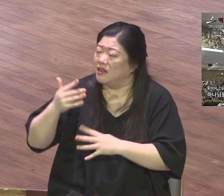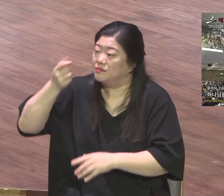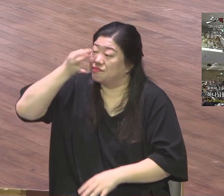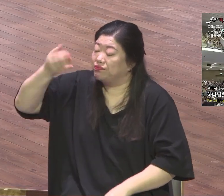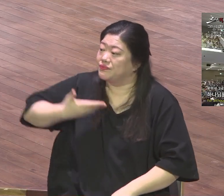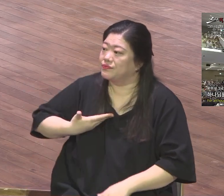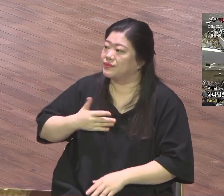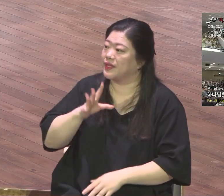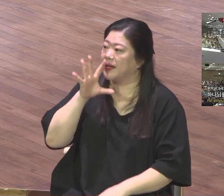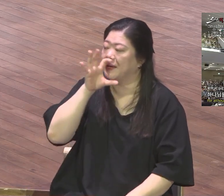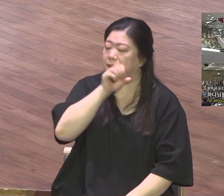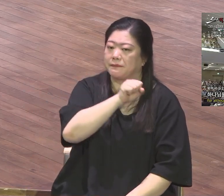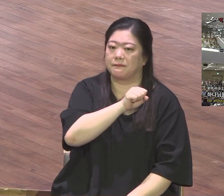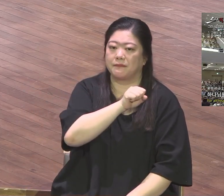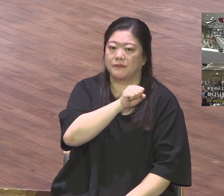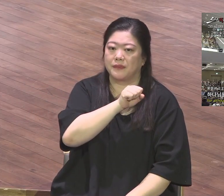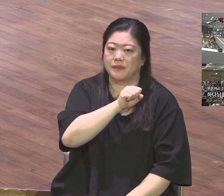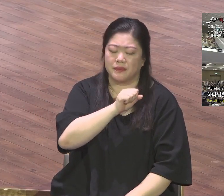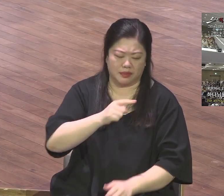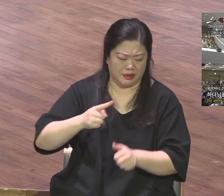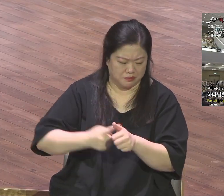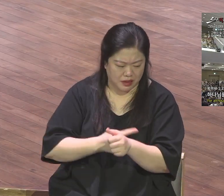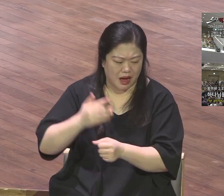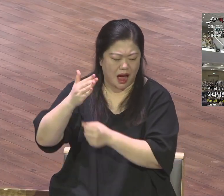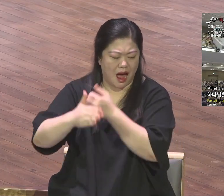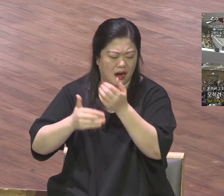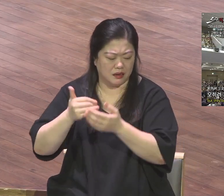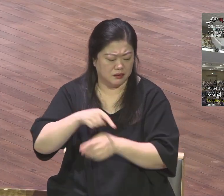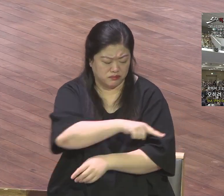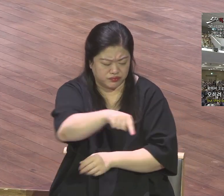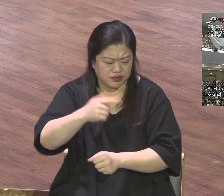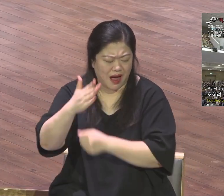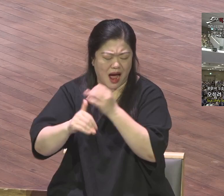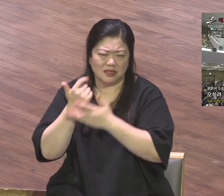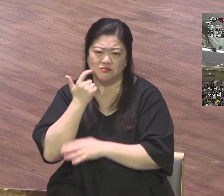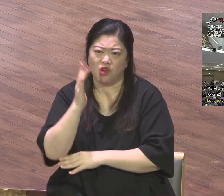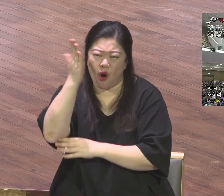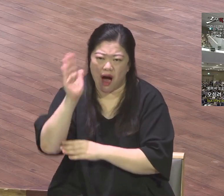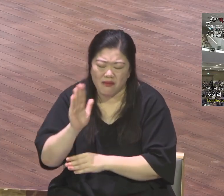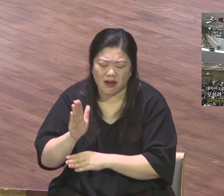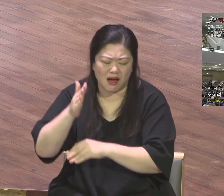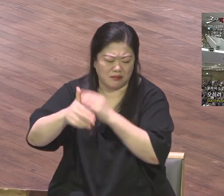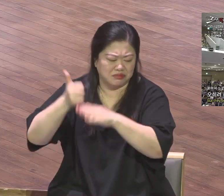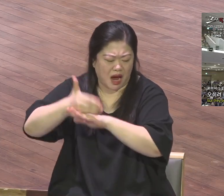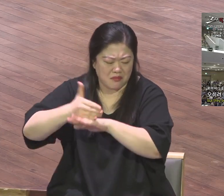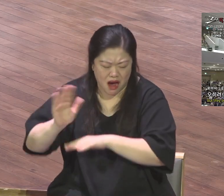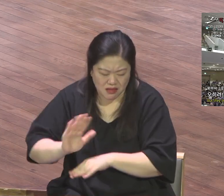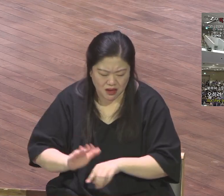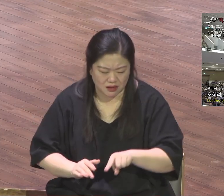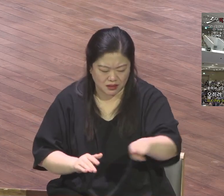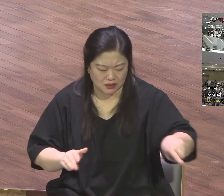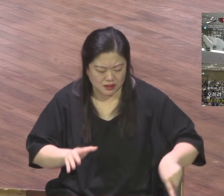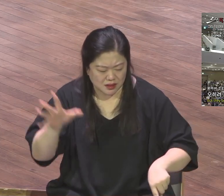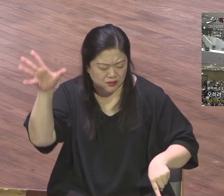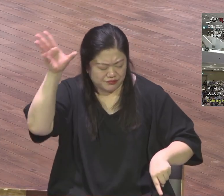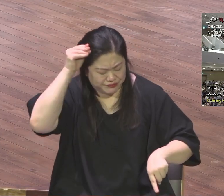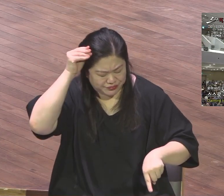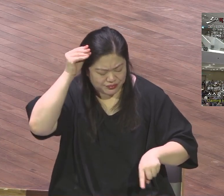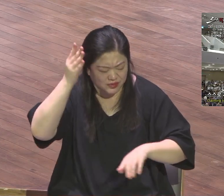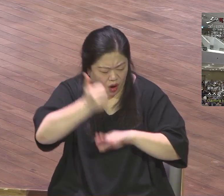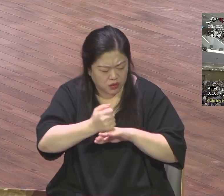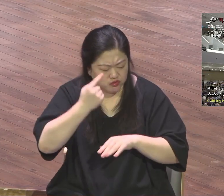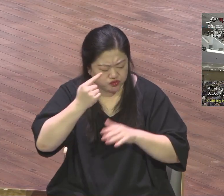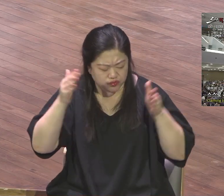알되 하나님을 영화롭게도 아니하며 감사치도 아니하고 오히려 그 생각이 허망하여지며 미련한 마음이